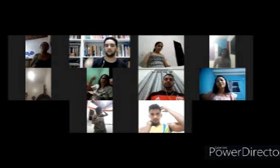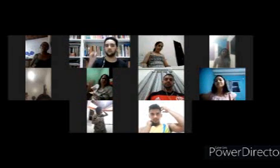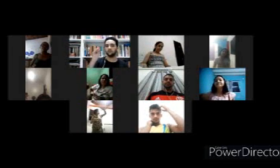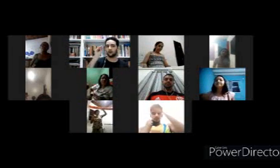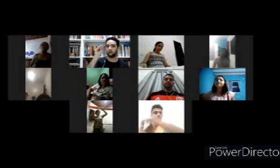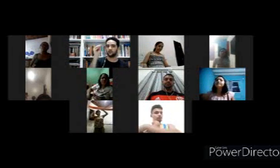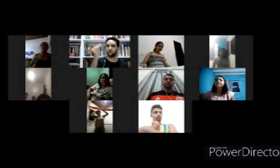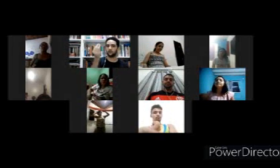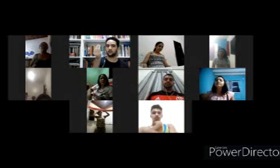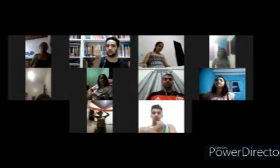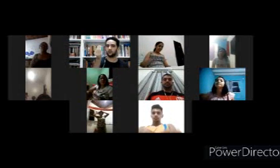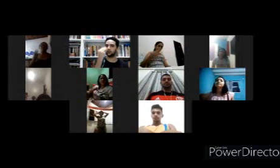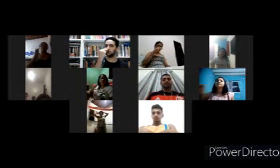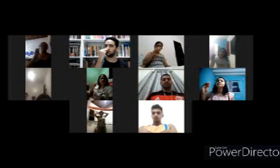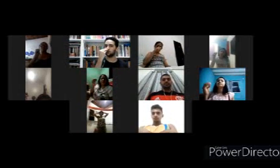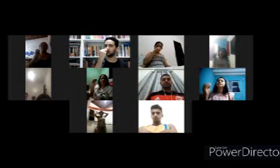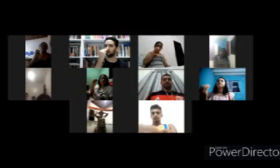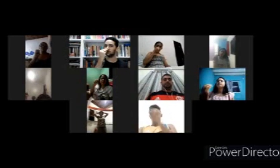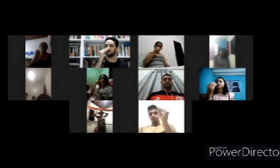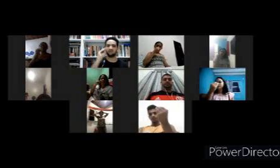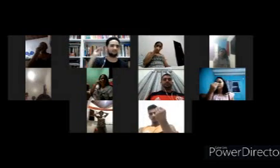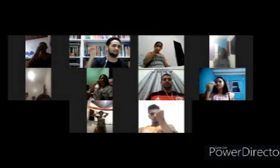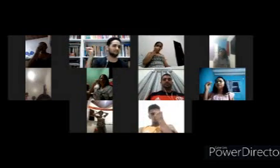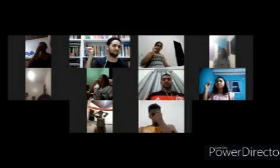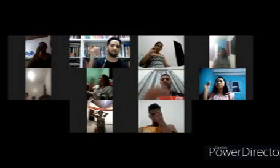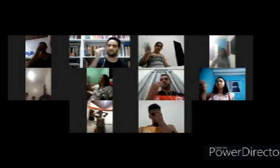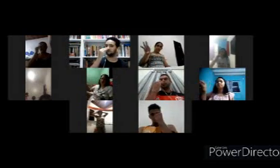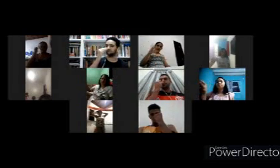Desprezo, a mesma configuração de mão e botão, eu coloco aqui no nariz, ó.